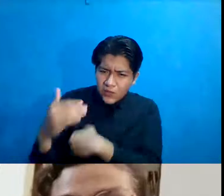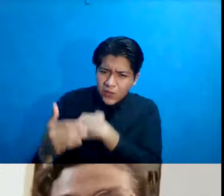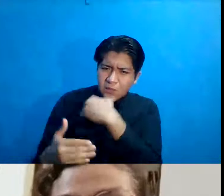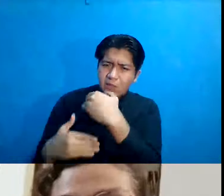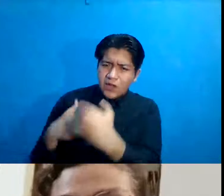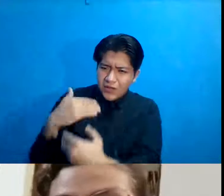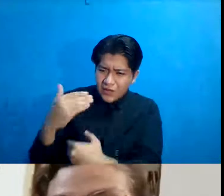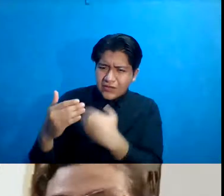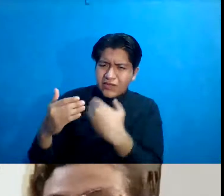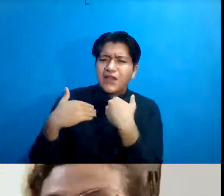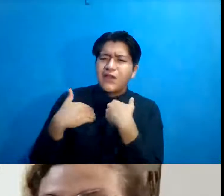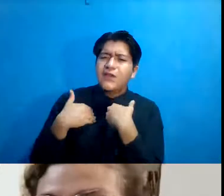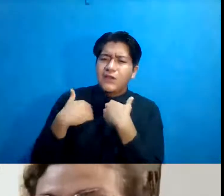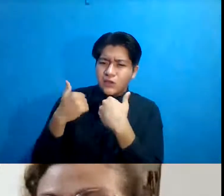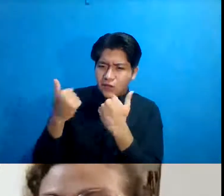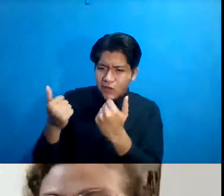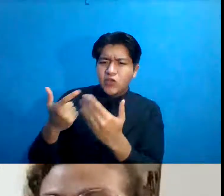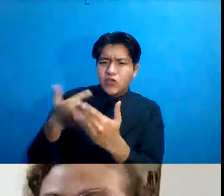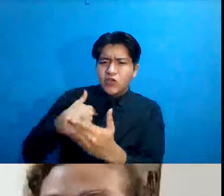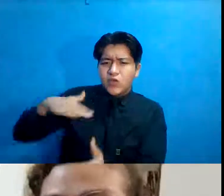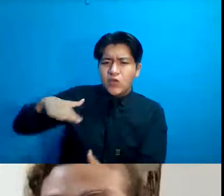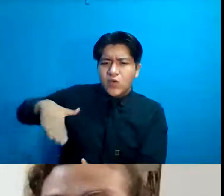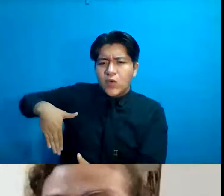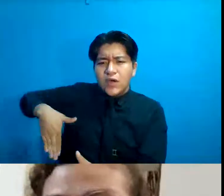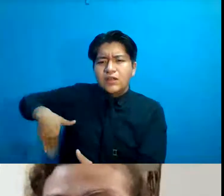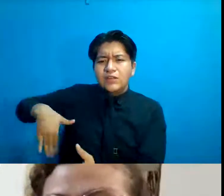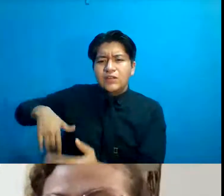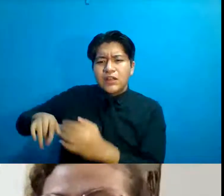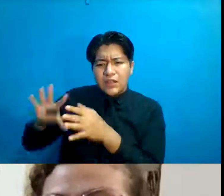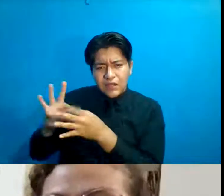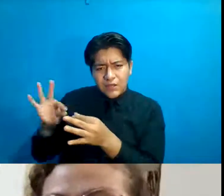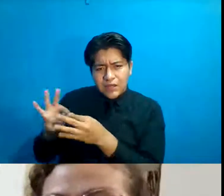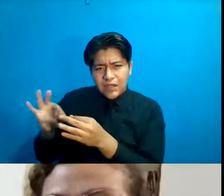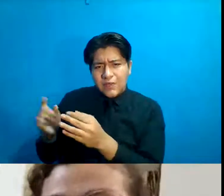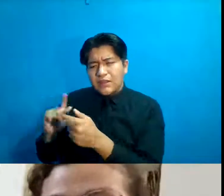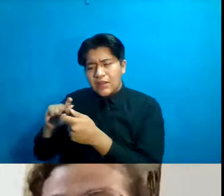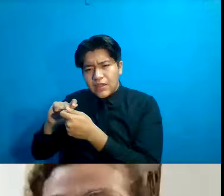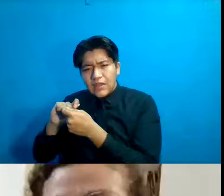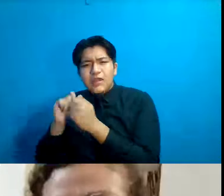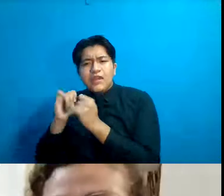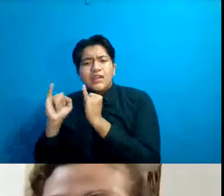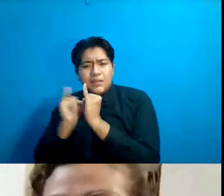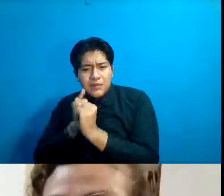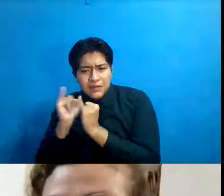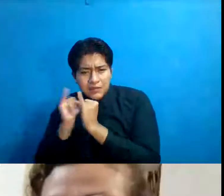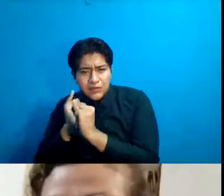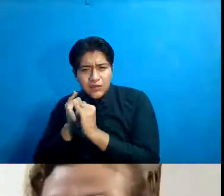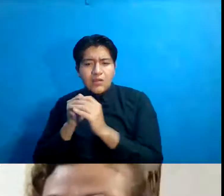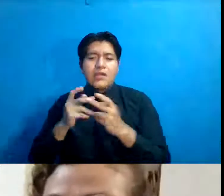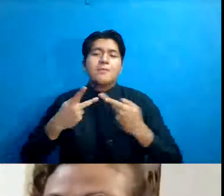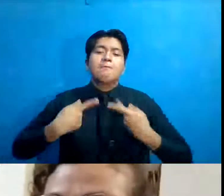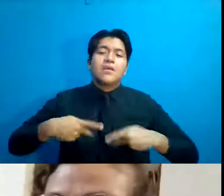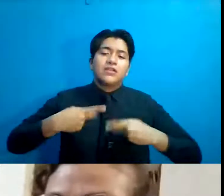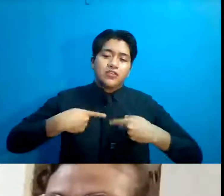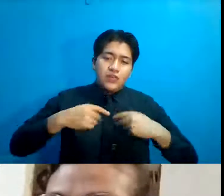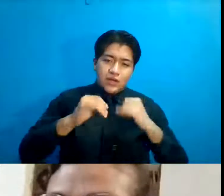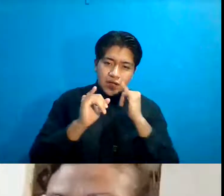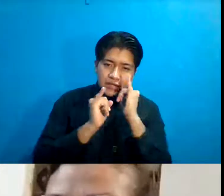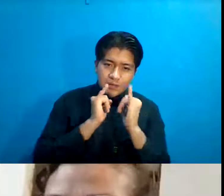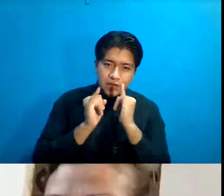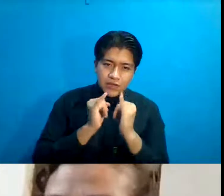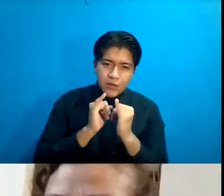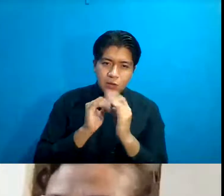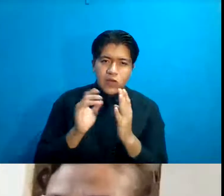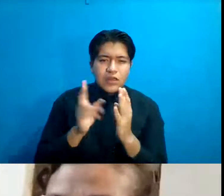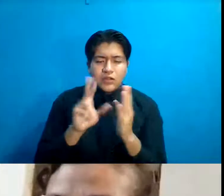lo que decía hace un momento sobre lo que es la interpretación y el intérprete, ¿no? Entonces, para concretar, y repito de